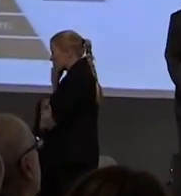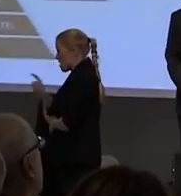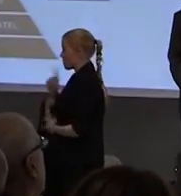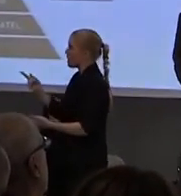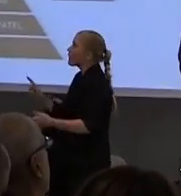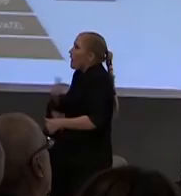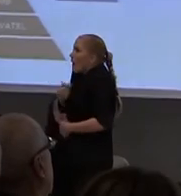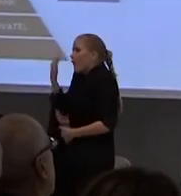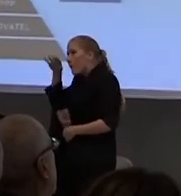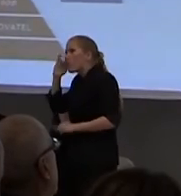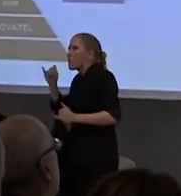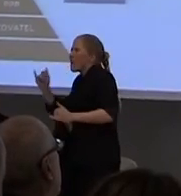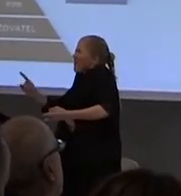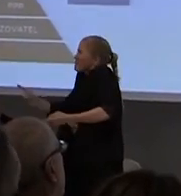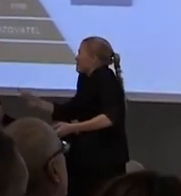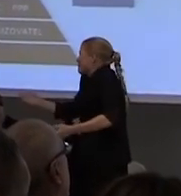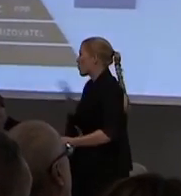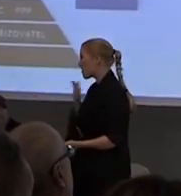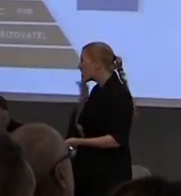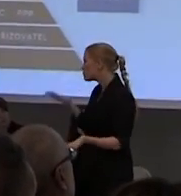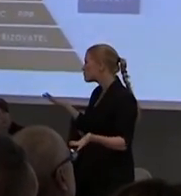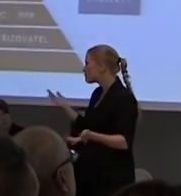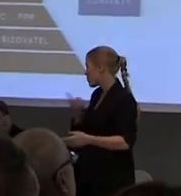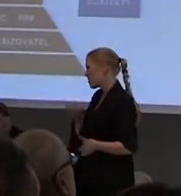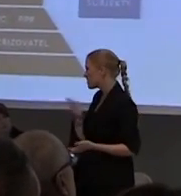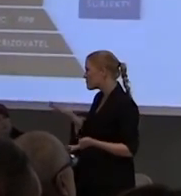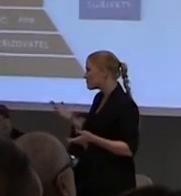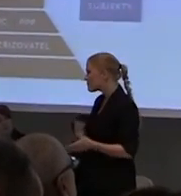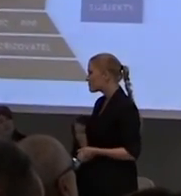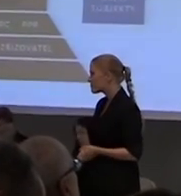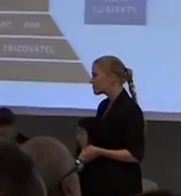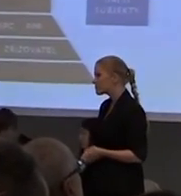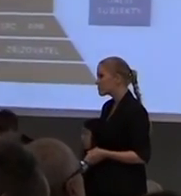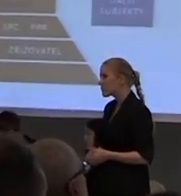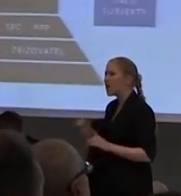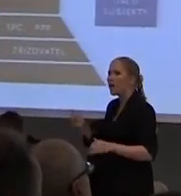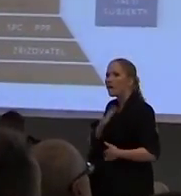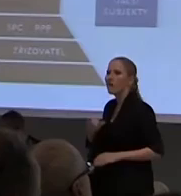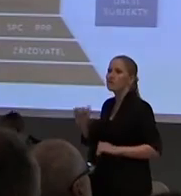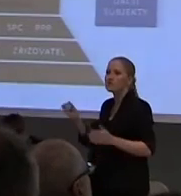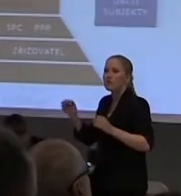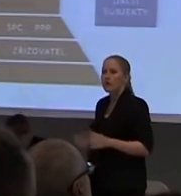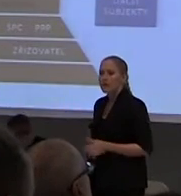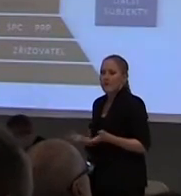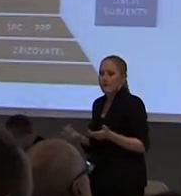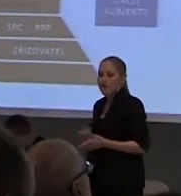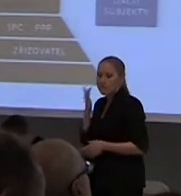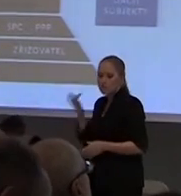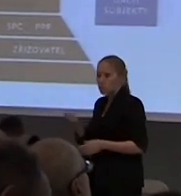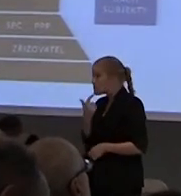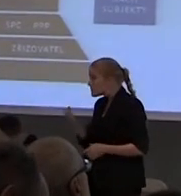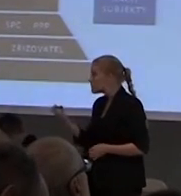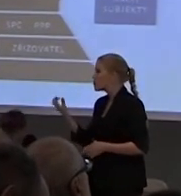nuda. Kromě teda toho, co takhle mám rád, mám ještě říct, co bych chtěl, tak já mám